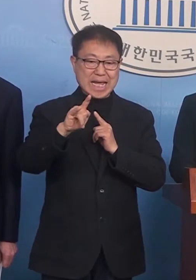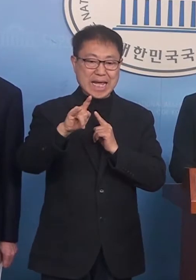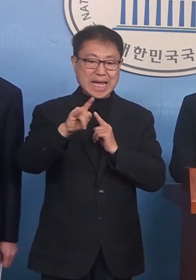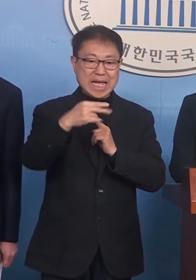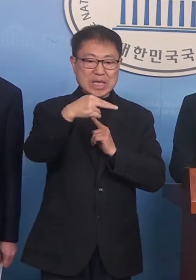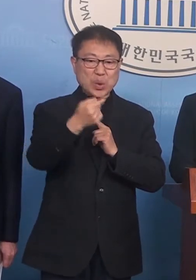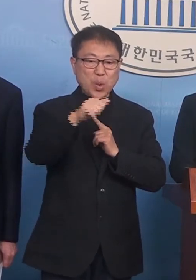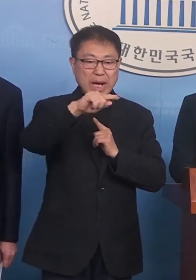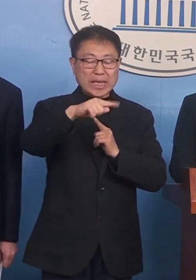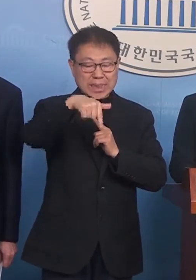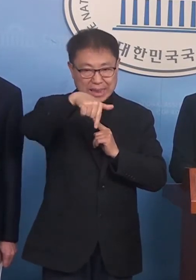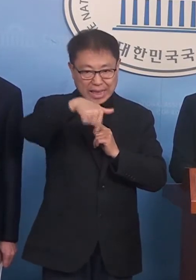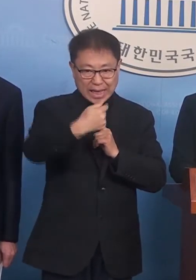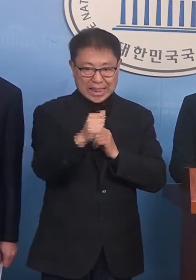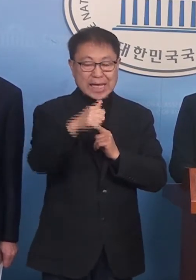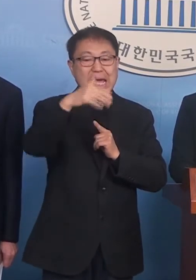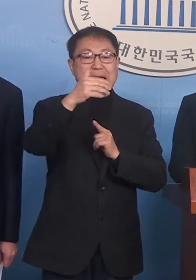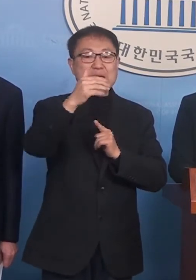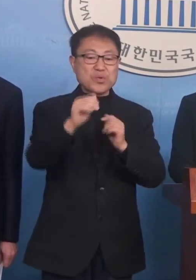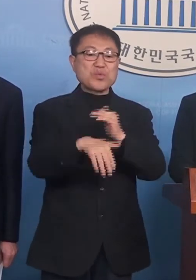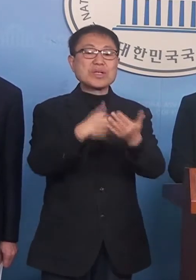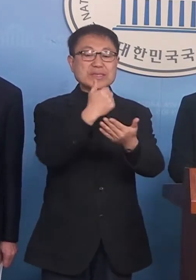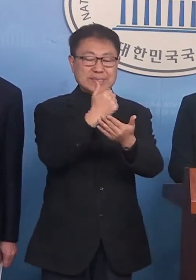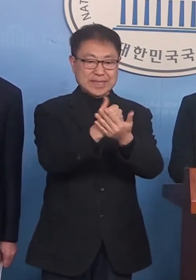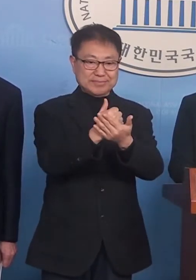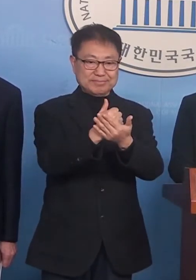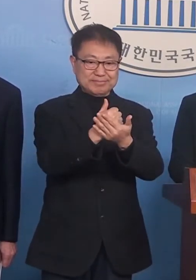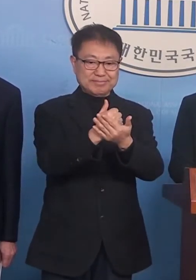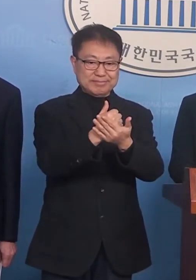안양시 동안갑 위원장입니다.